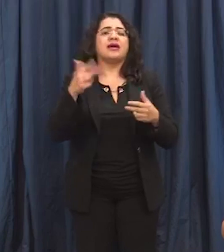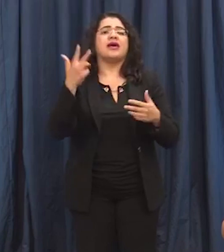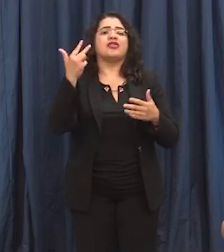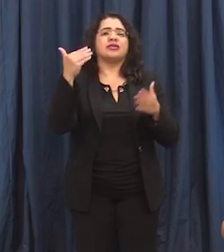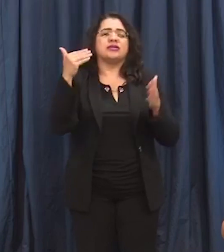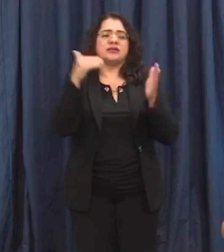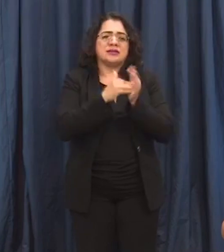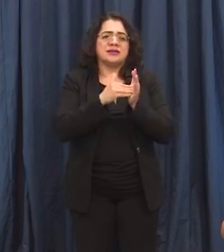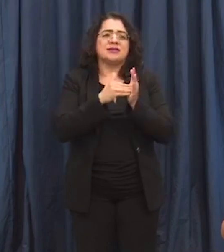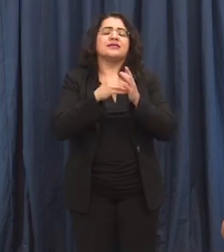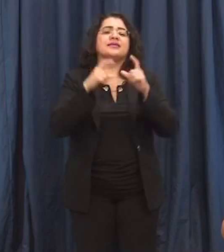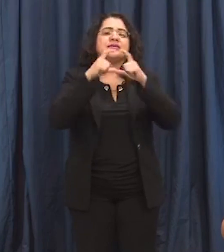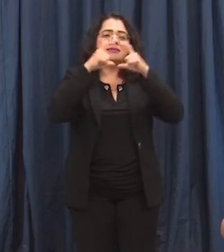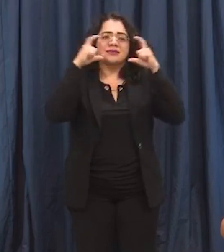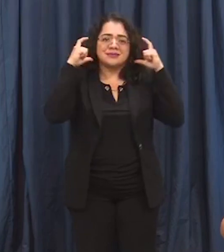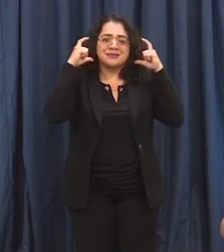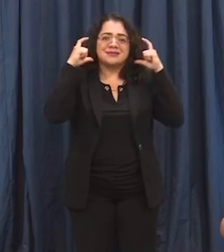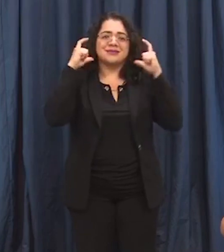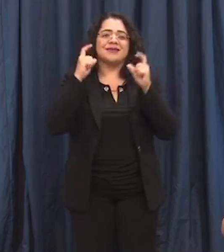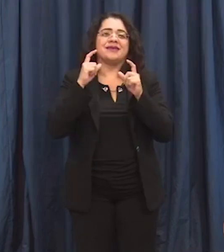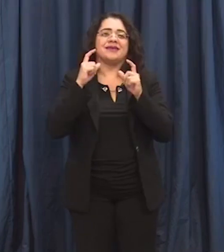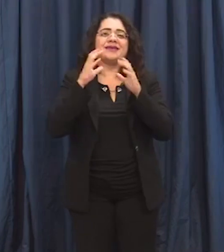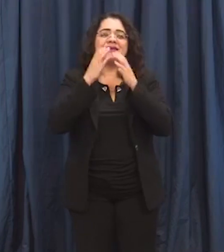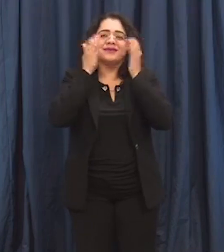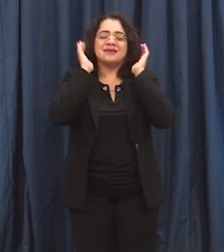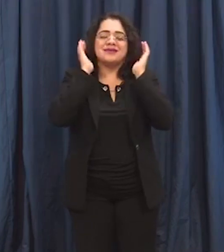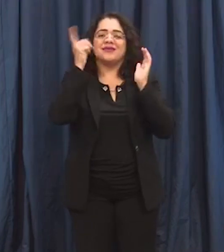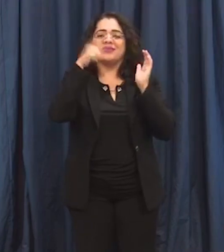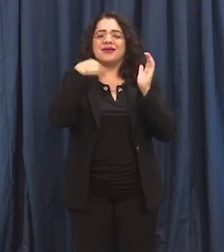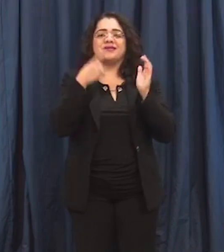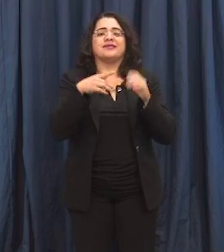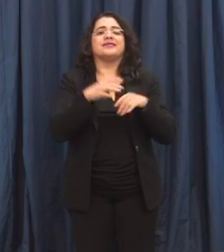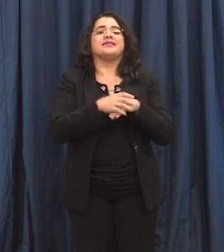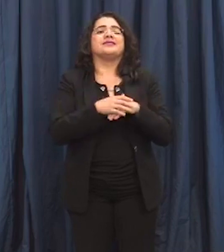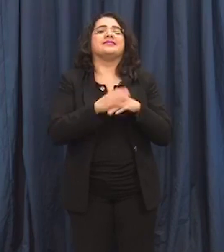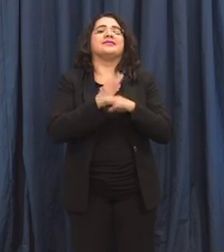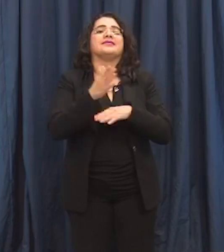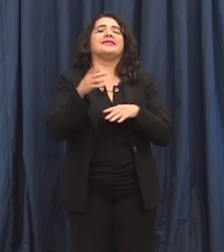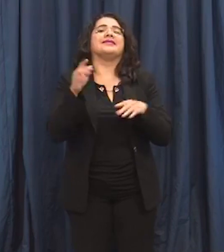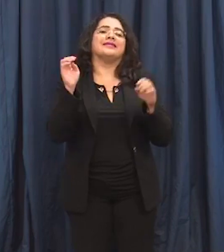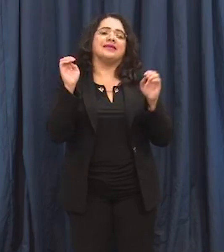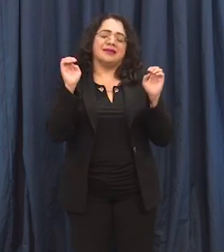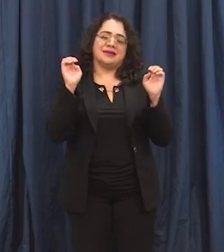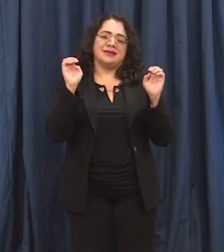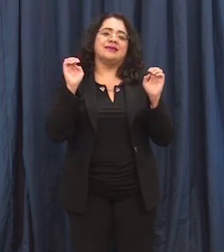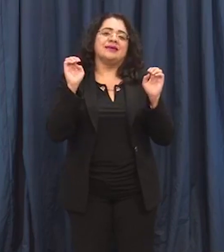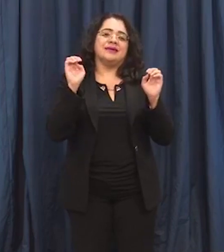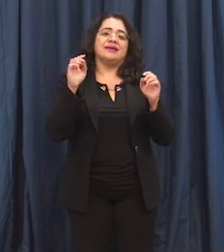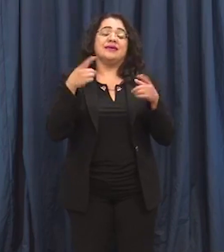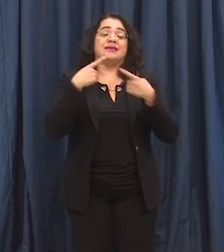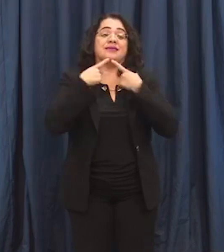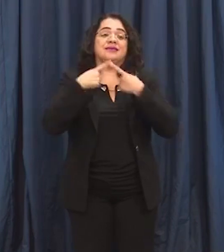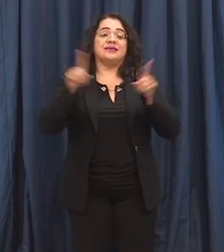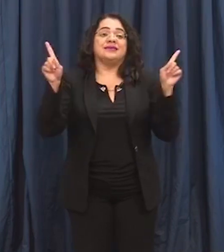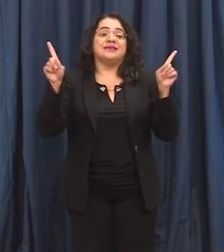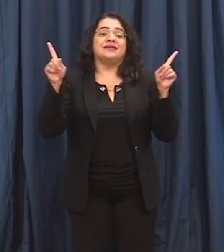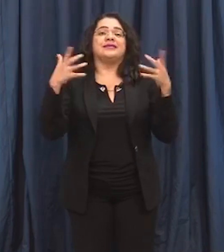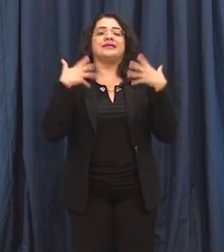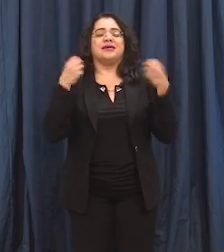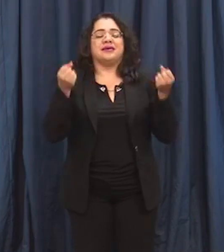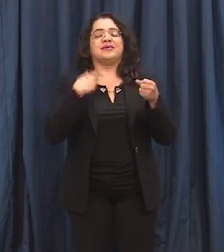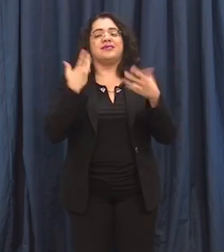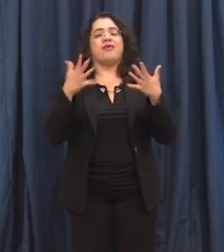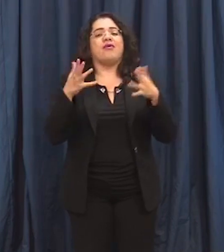13,000 coberturas faciales. Desde que declaramos nuestra emergencia de salud, hemos aumentado los suministros